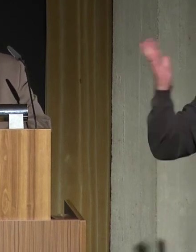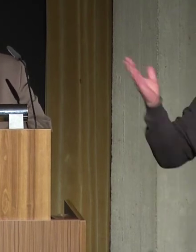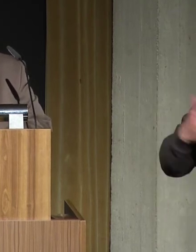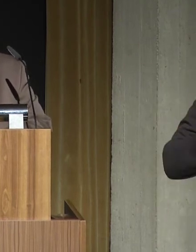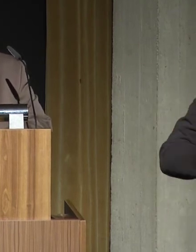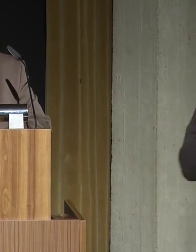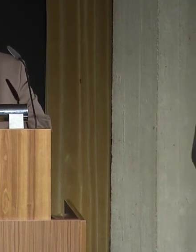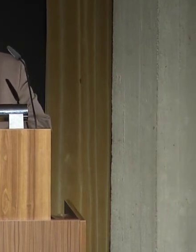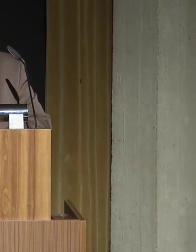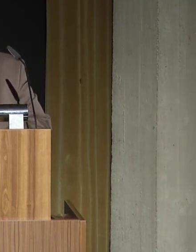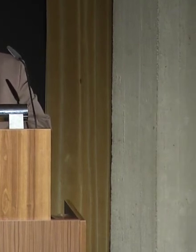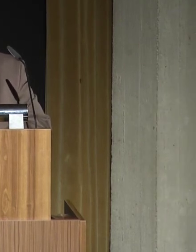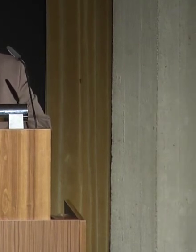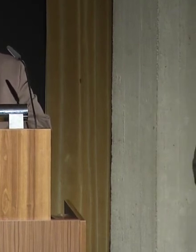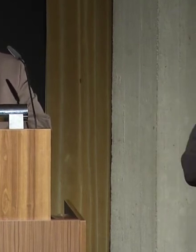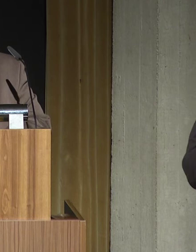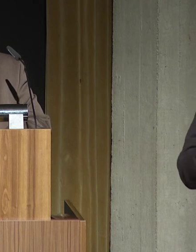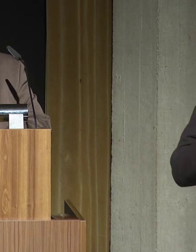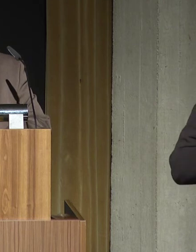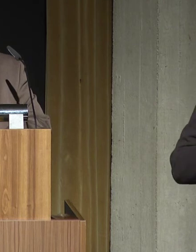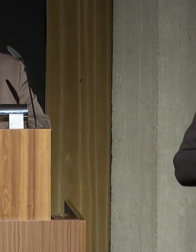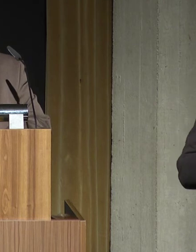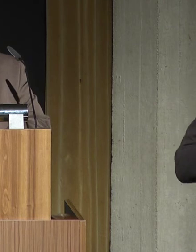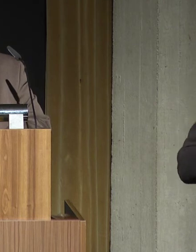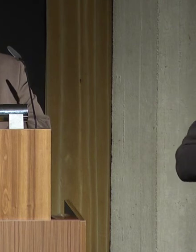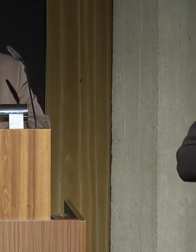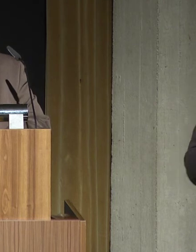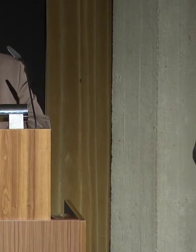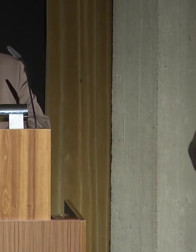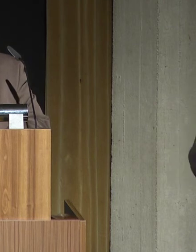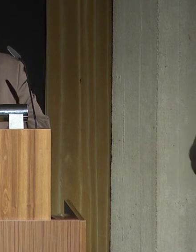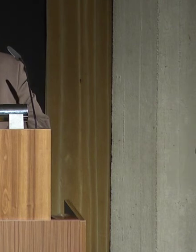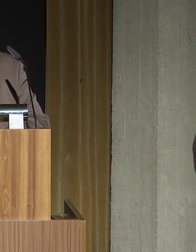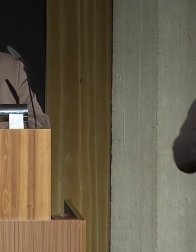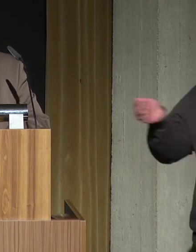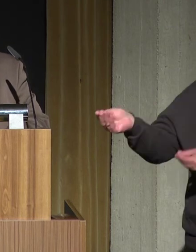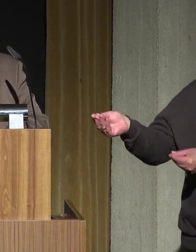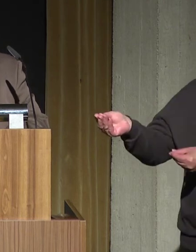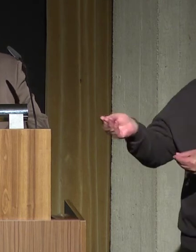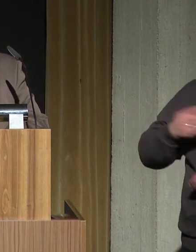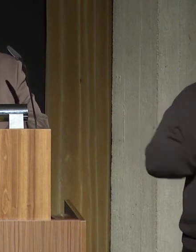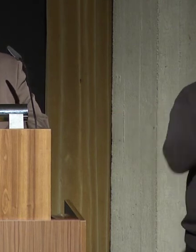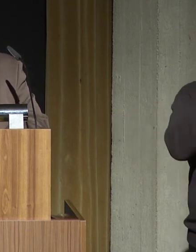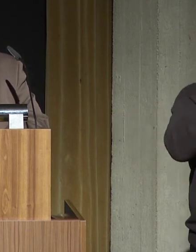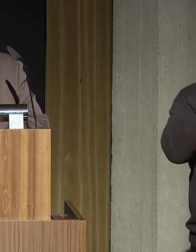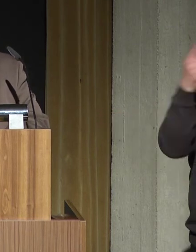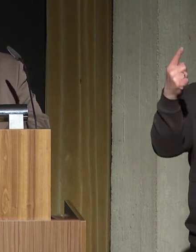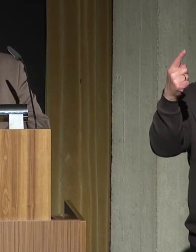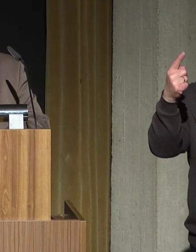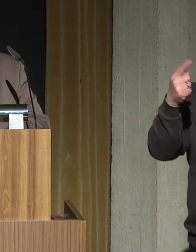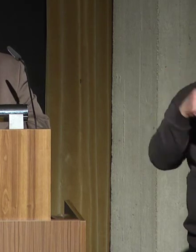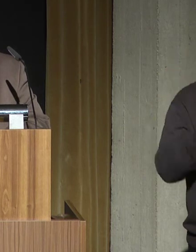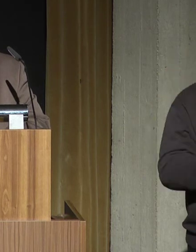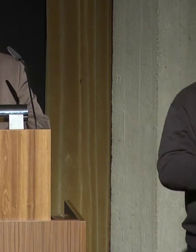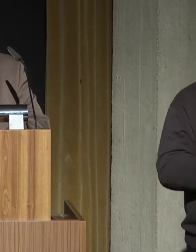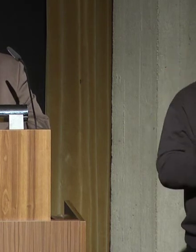Meine Damen und Herren, ich war sehr überrascht, dass mir diese Auszeichnung überreicht wird. Mein erster Gedanke, das gibt es